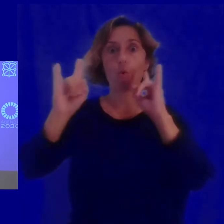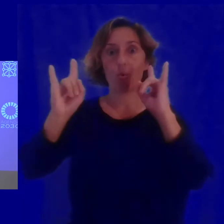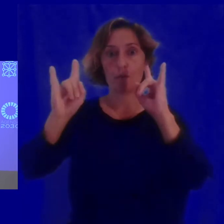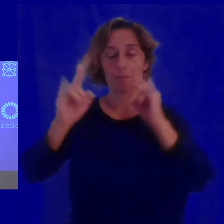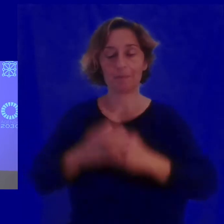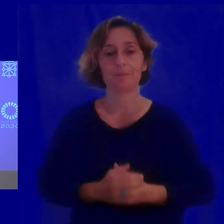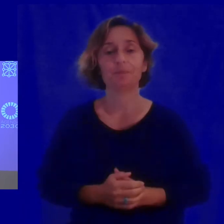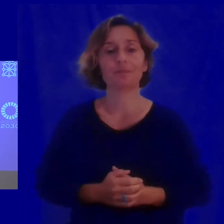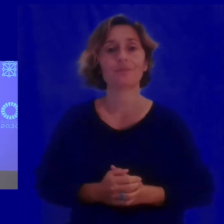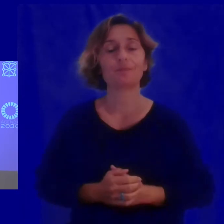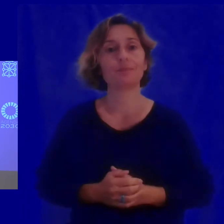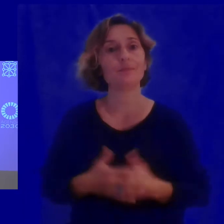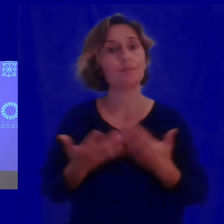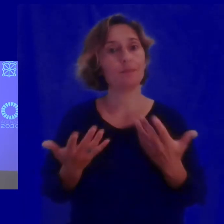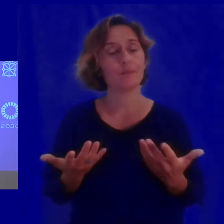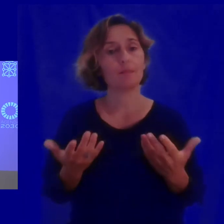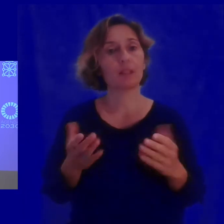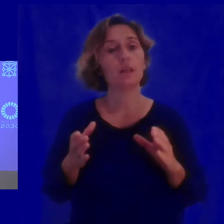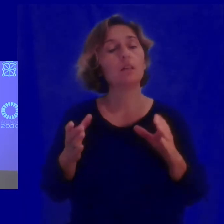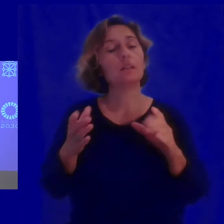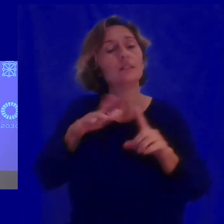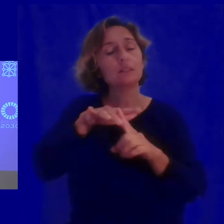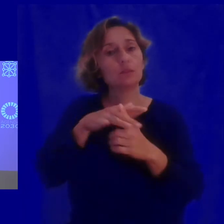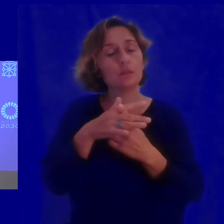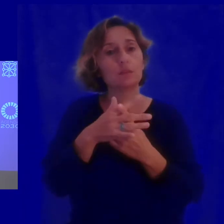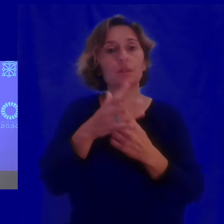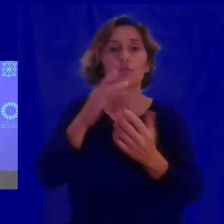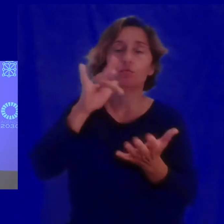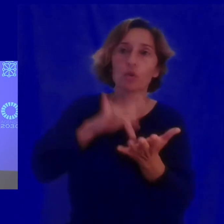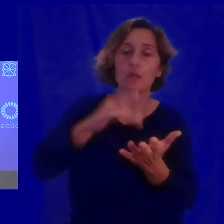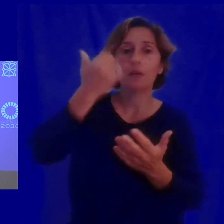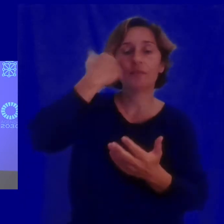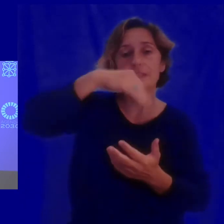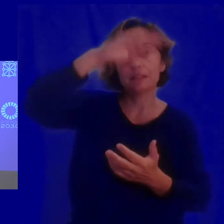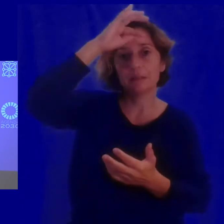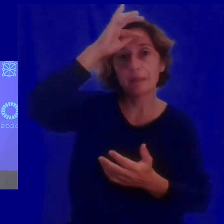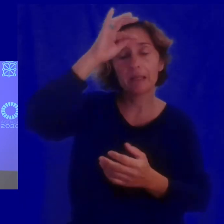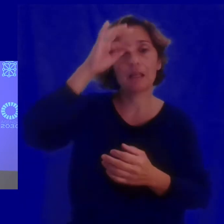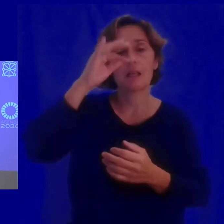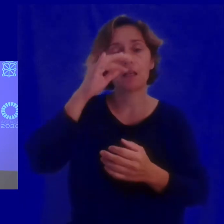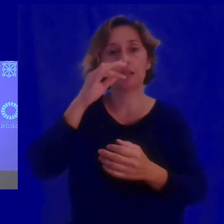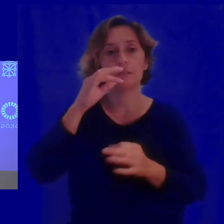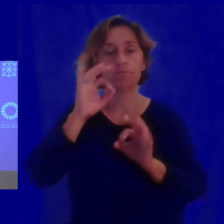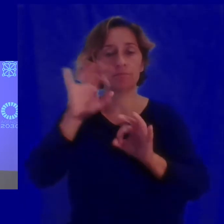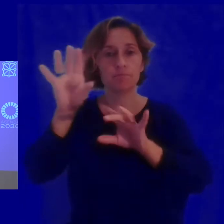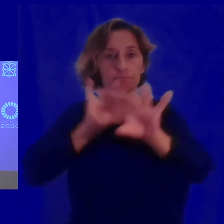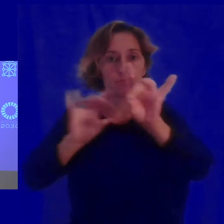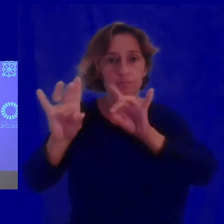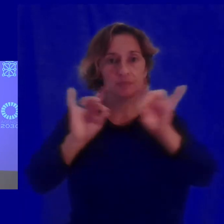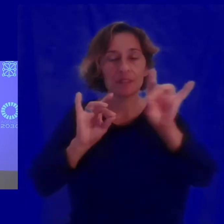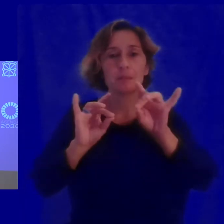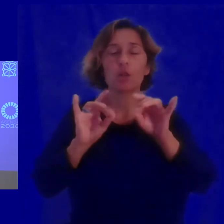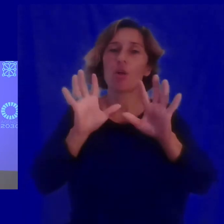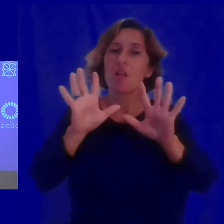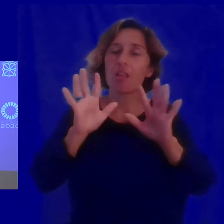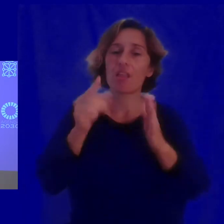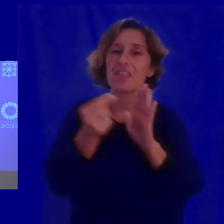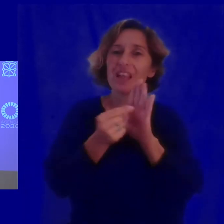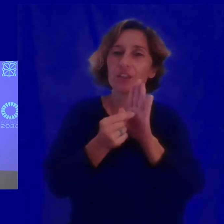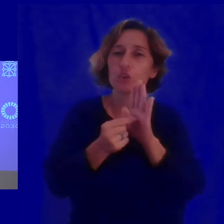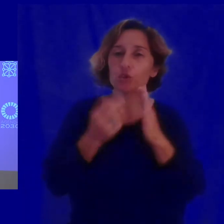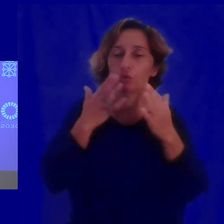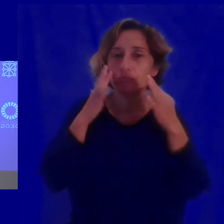hay que tener en cuenta también efectos coyunturales del fin de semana, de cribados, pero son datos más razonables que se